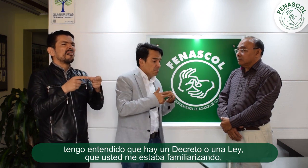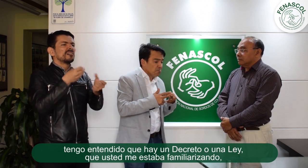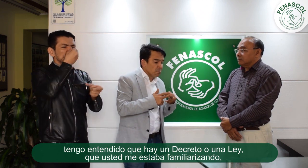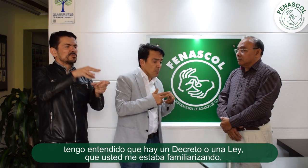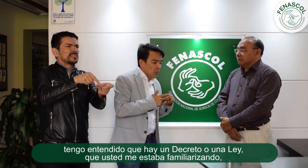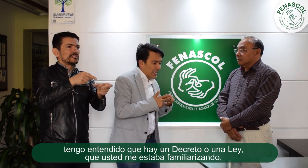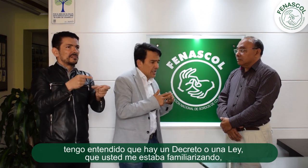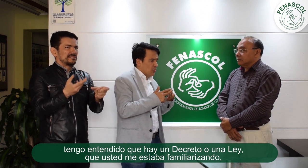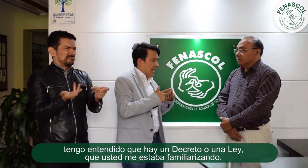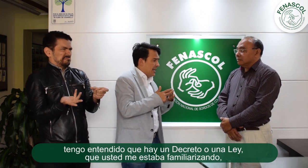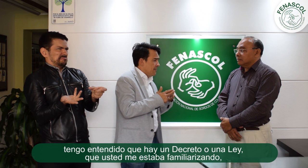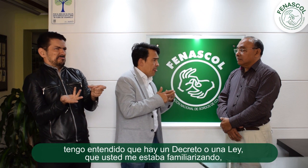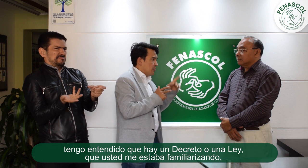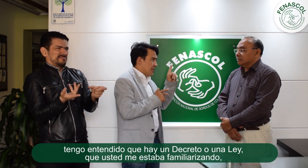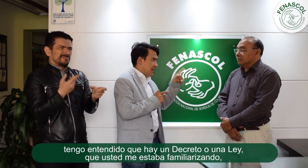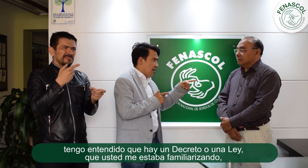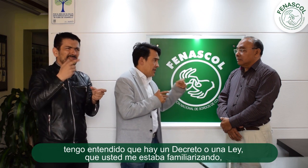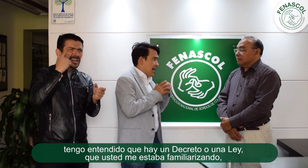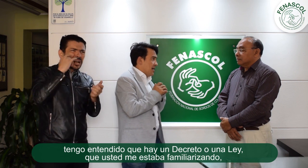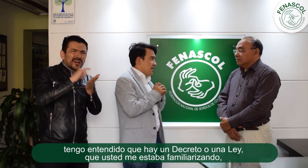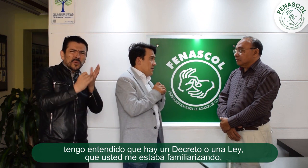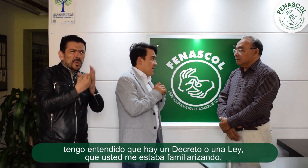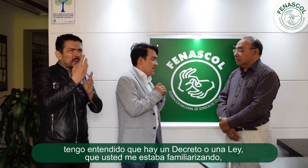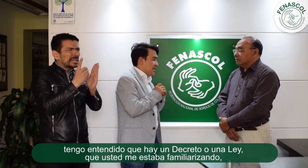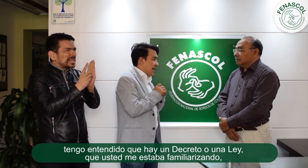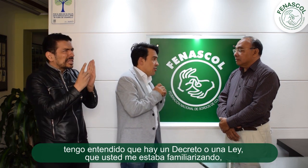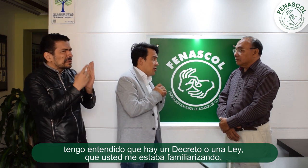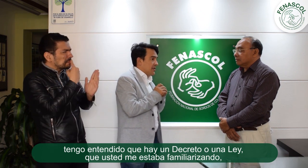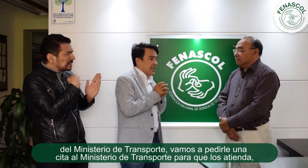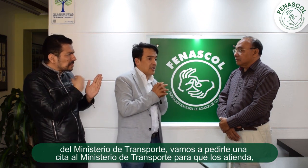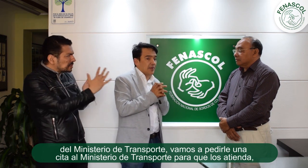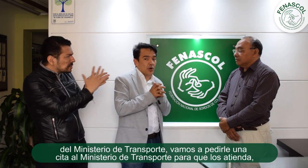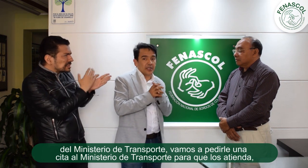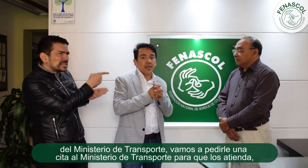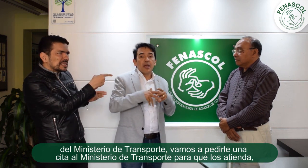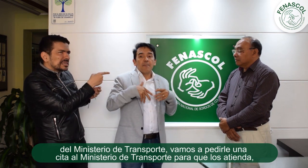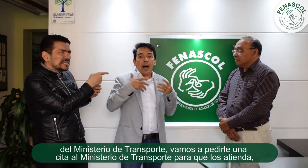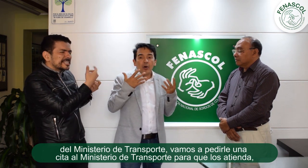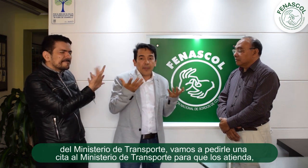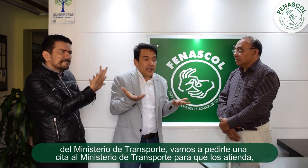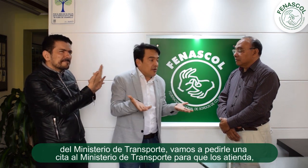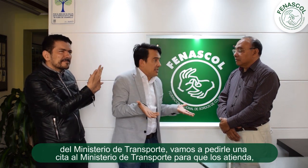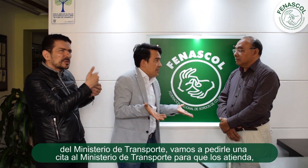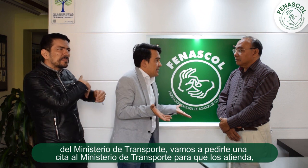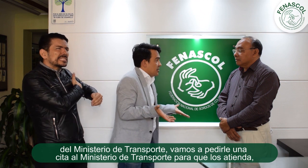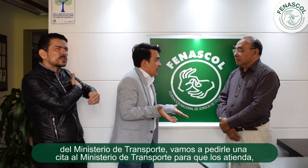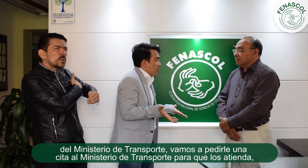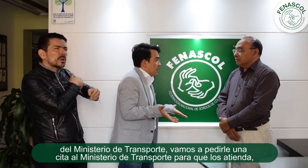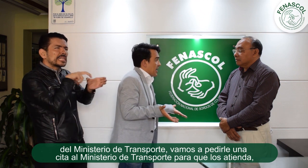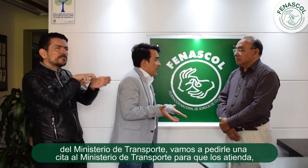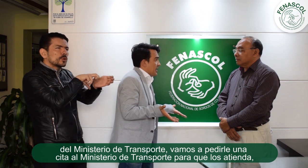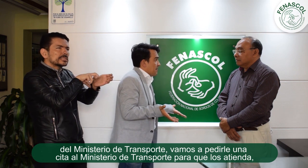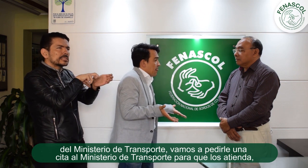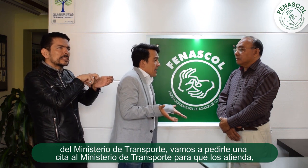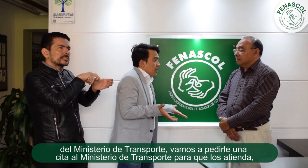decreto, ley, usted me ha estado ahorita familiarizando, el Ministerio de Transporte. Vamos a pedirle una cita al Ministerio de